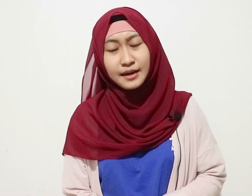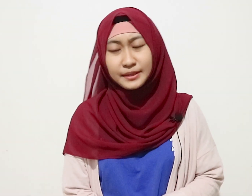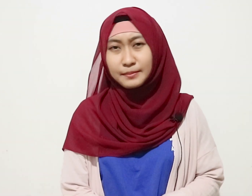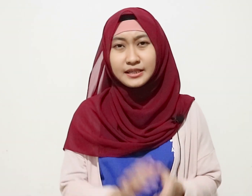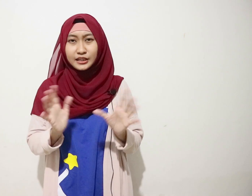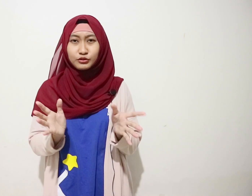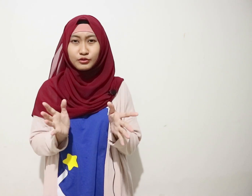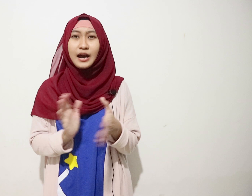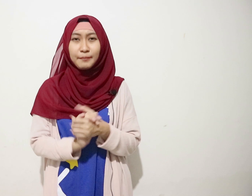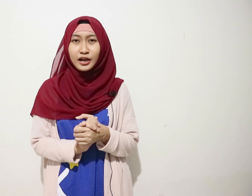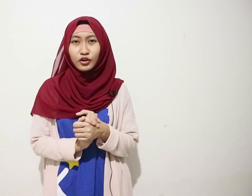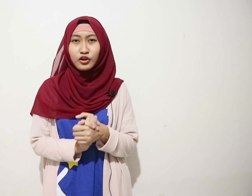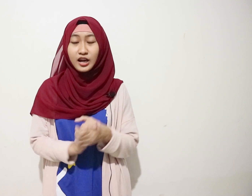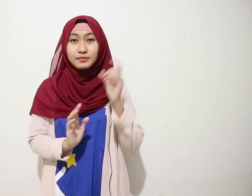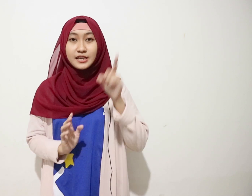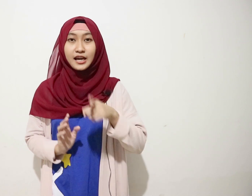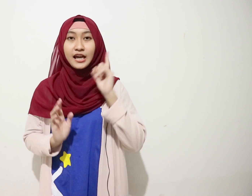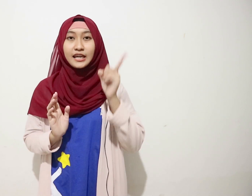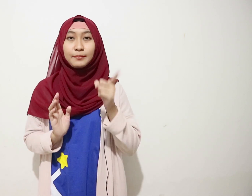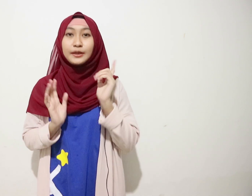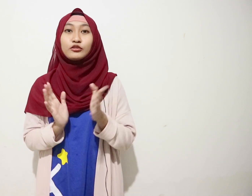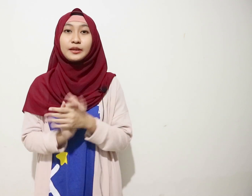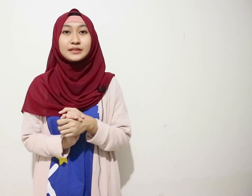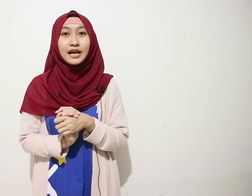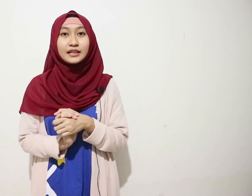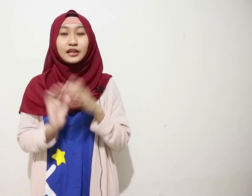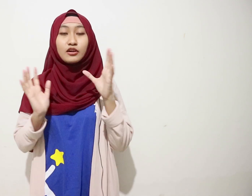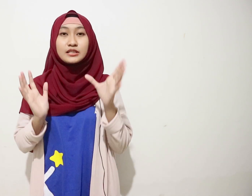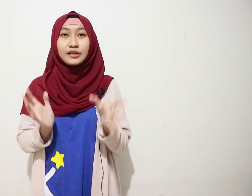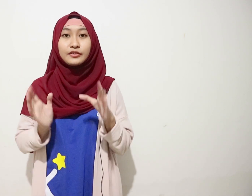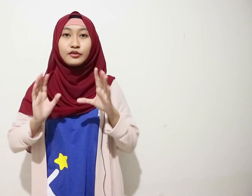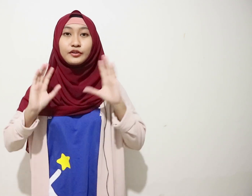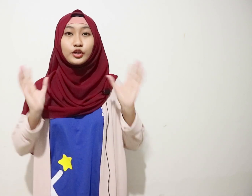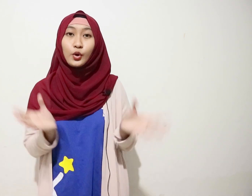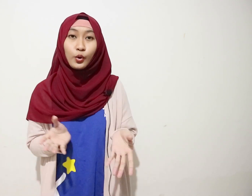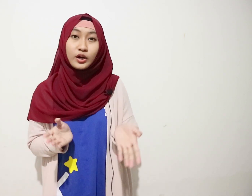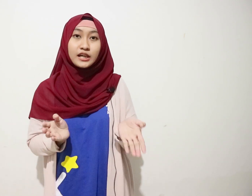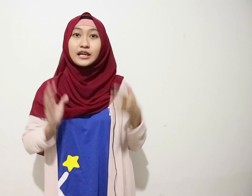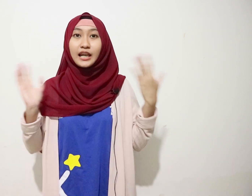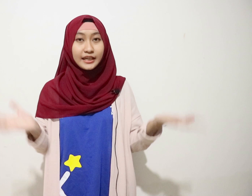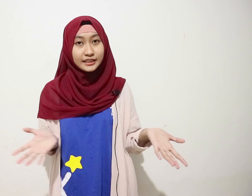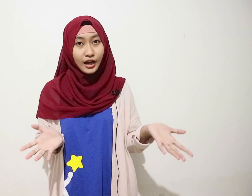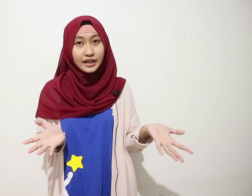Padahal pecahan itu gampang loh. Kalau misalnya kalian bingung tentang pecahan, kalian harus lihat video-video yang lain yang ada